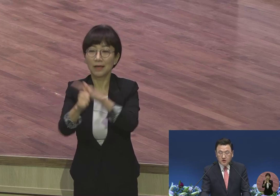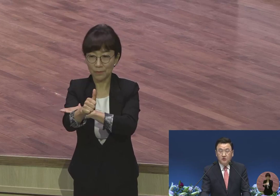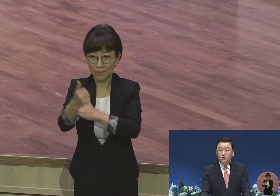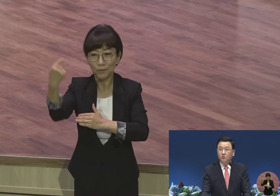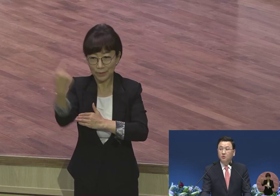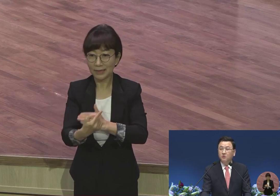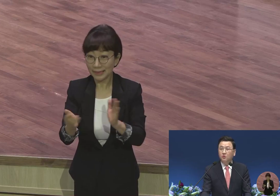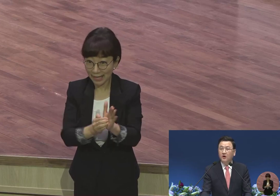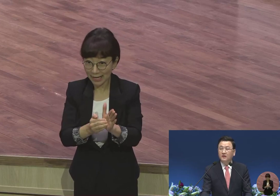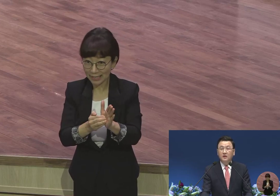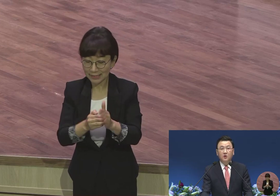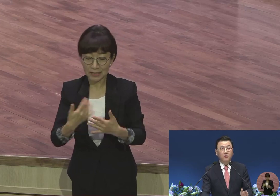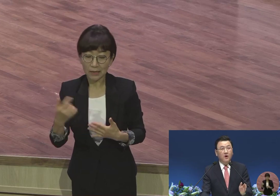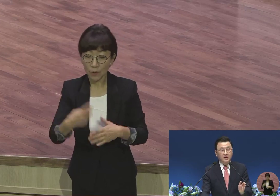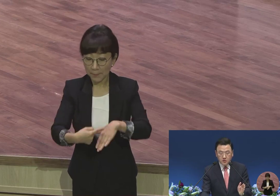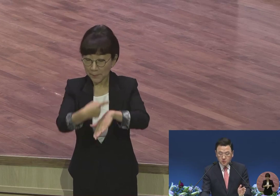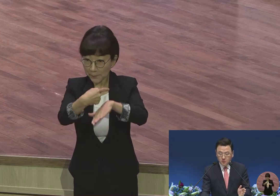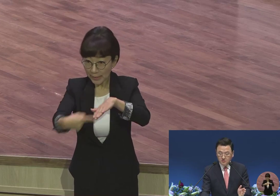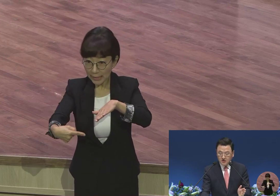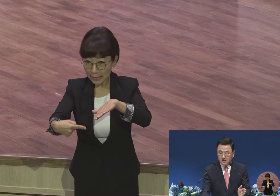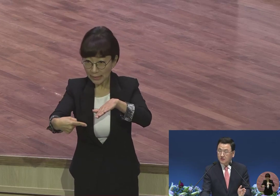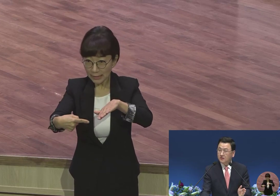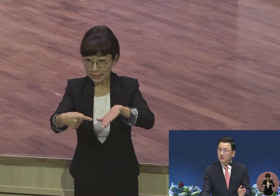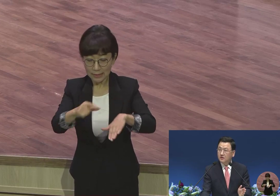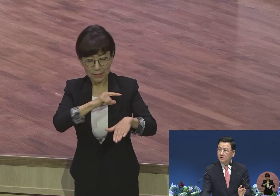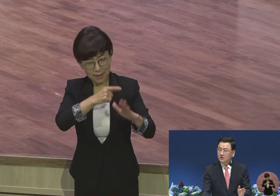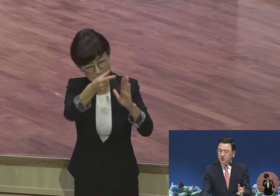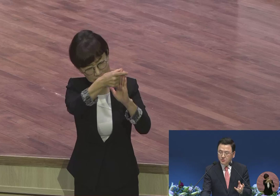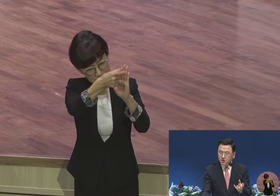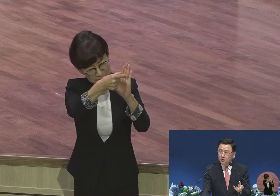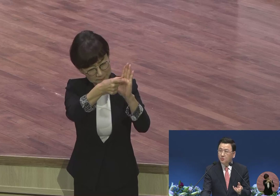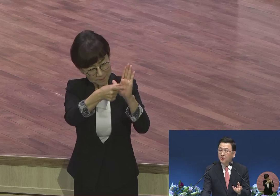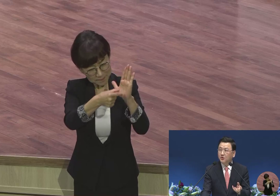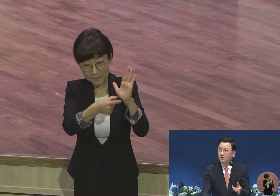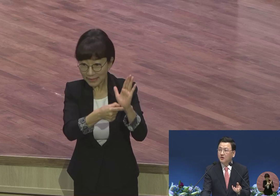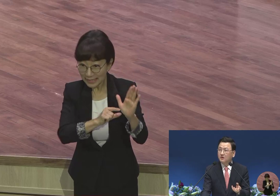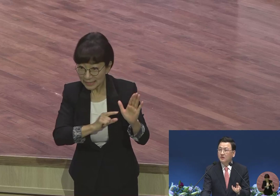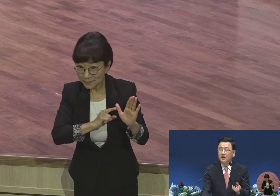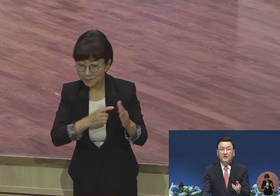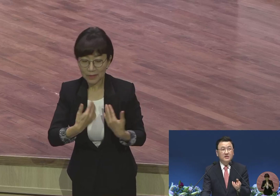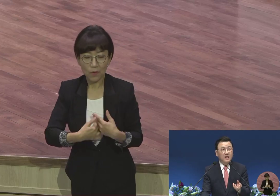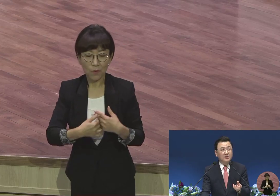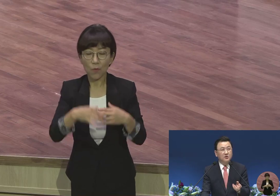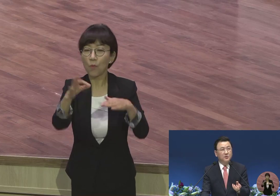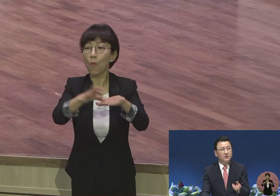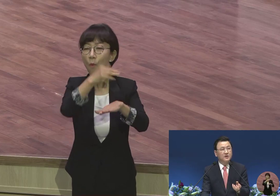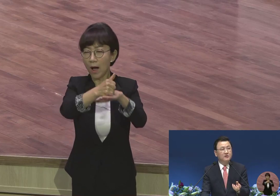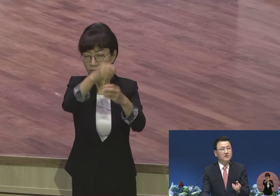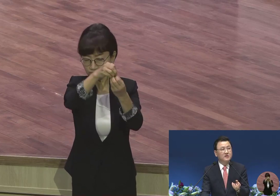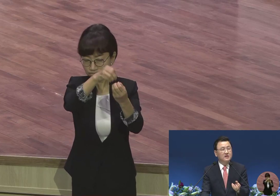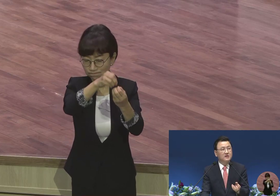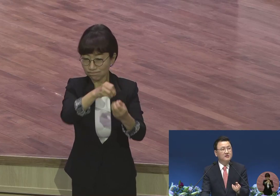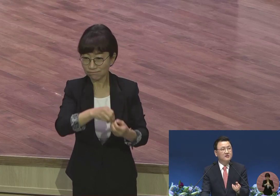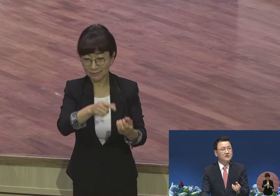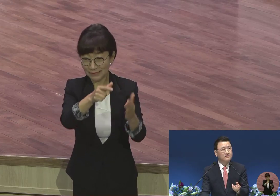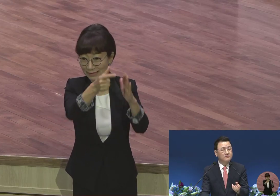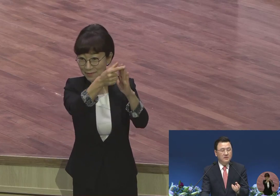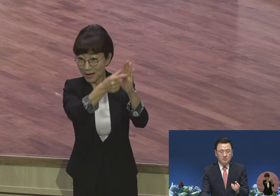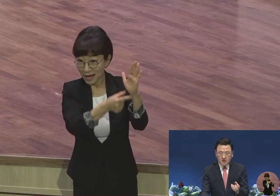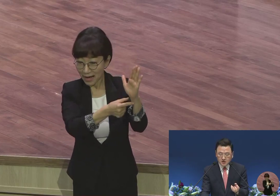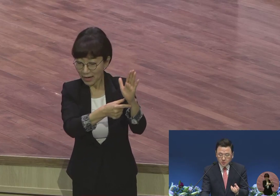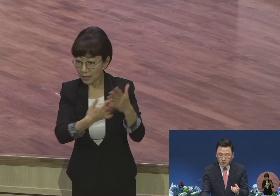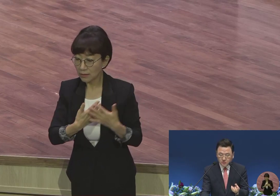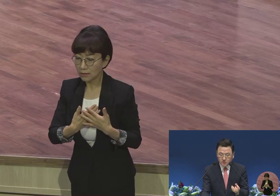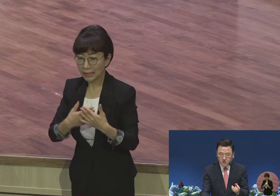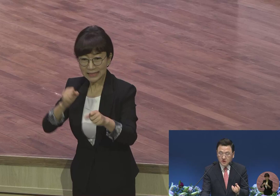1장에 소개된 족보 또한 왕의 족보입니다. 그 짐승으로 표현하면 사자로 표현해요. 그 신학자들은